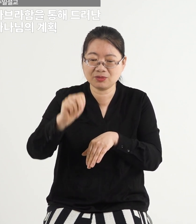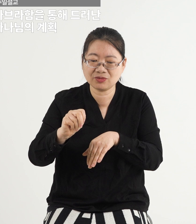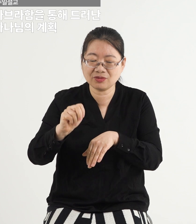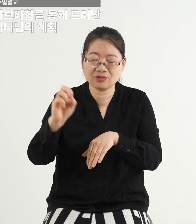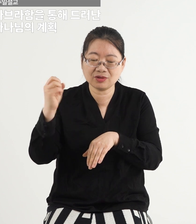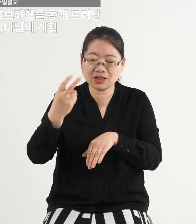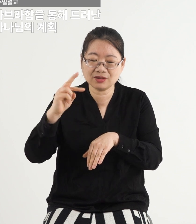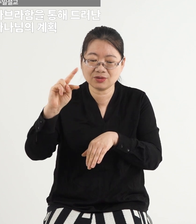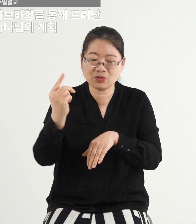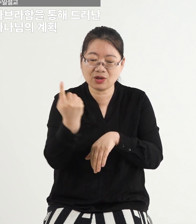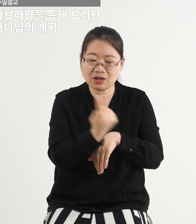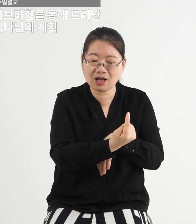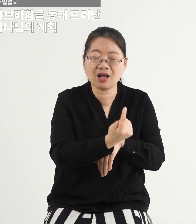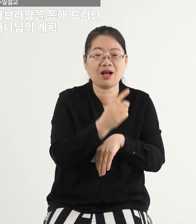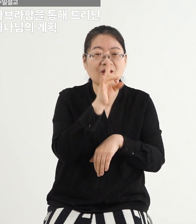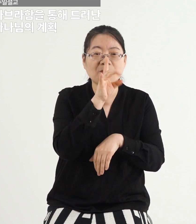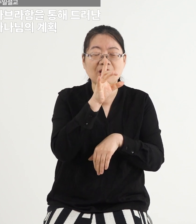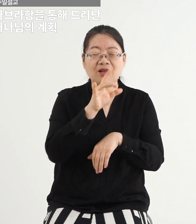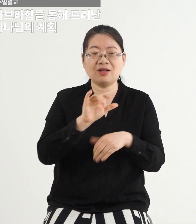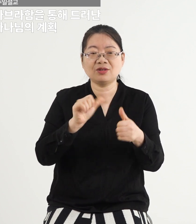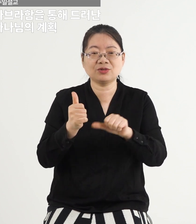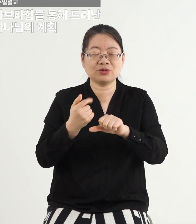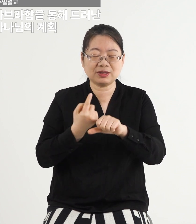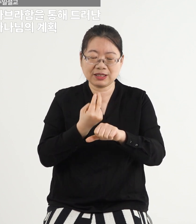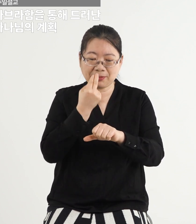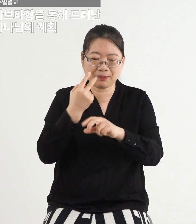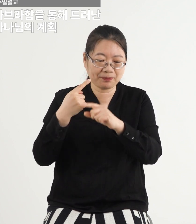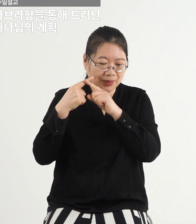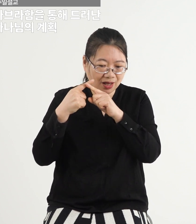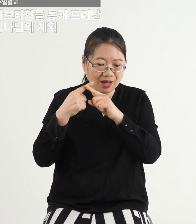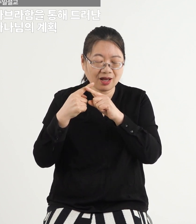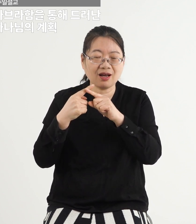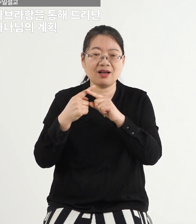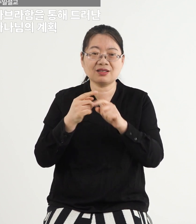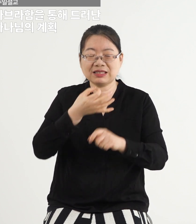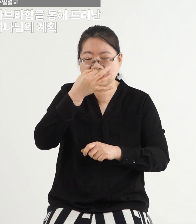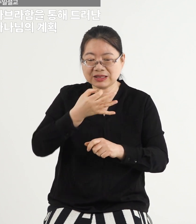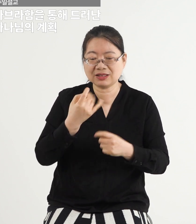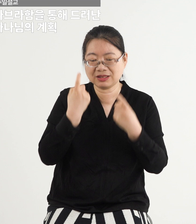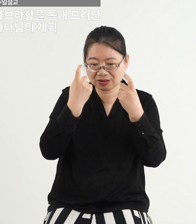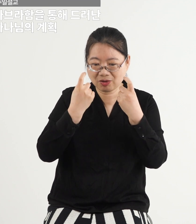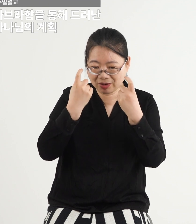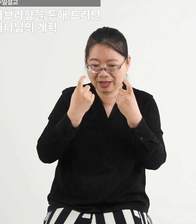돌아가요? 죽음을 건 여정이었는데